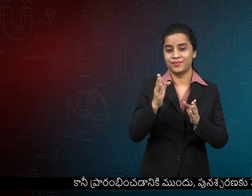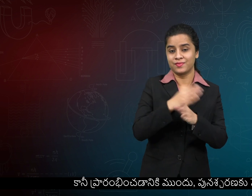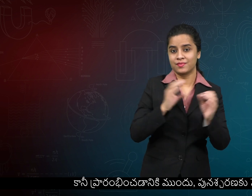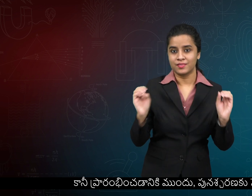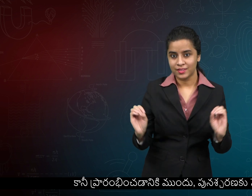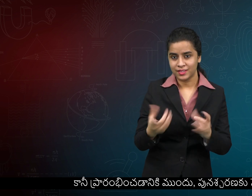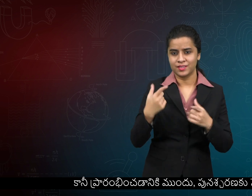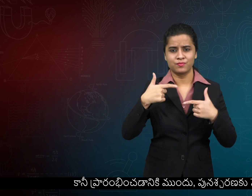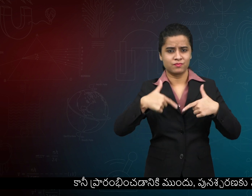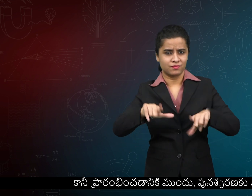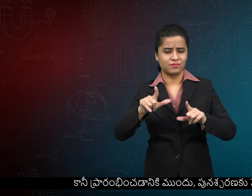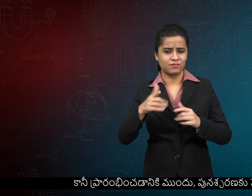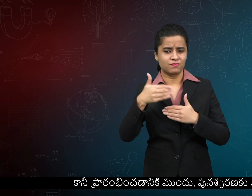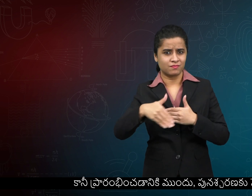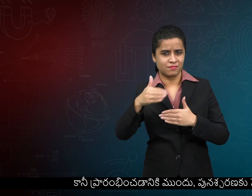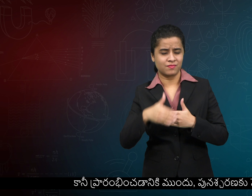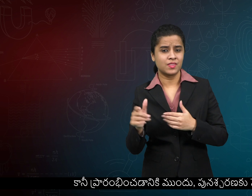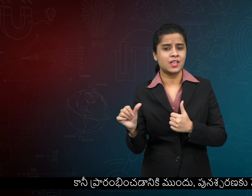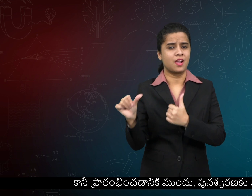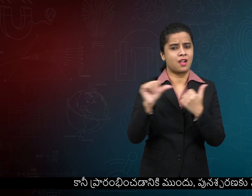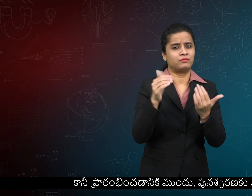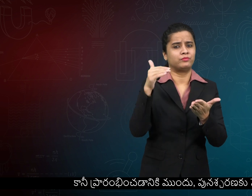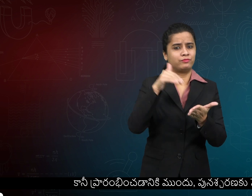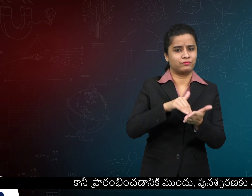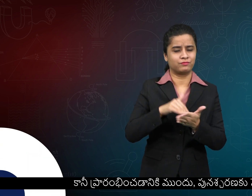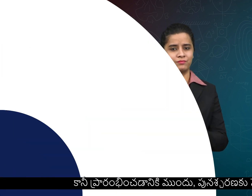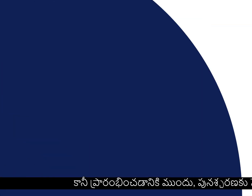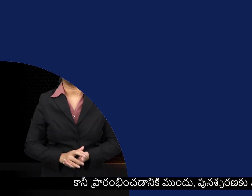కానీ ప్రారంభించడానికి ముందు పునశ్చరణకు వెళ్దాం.